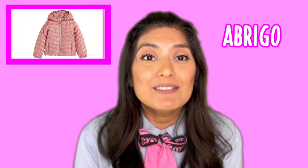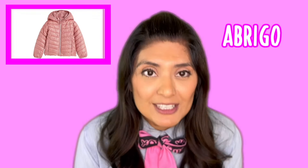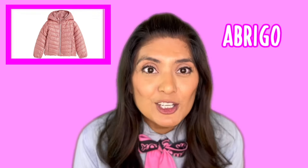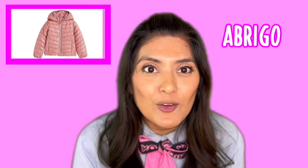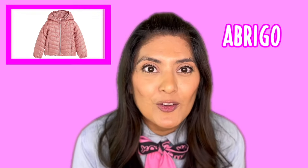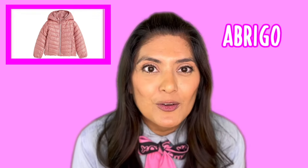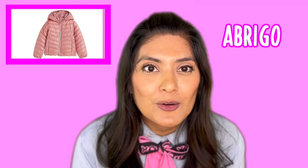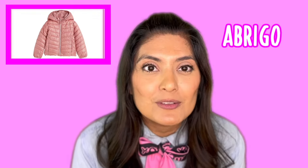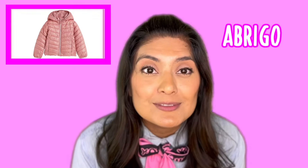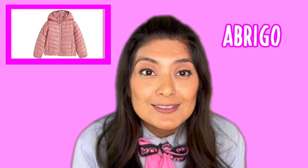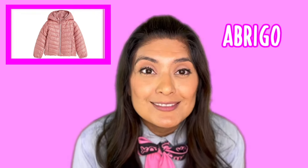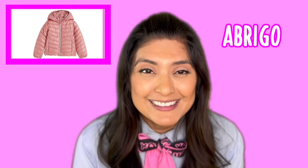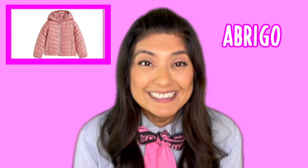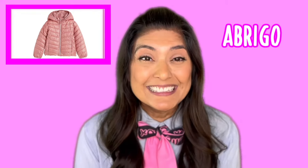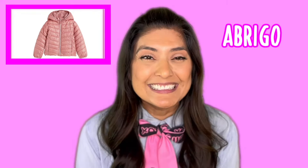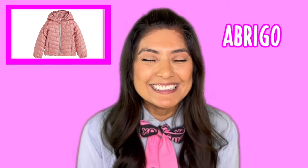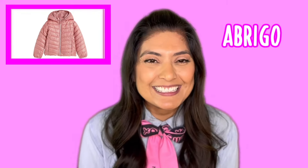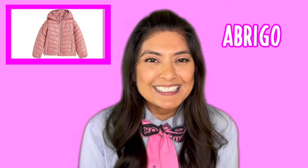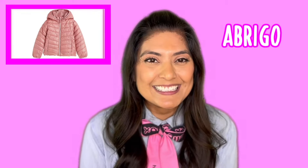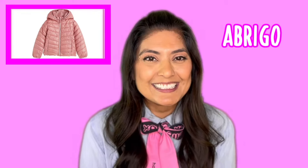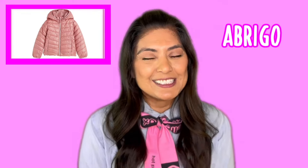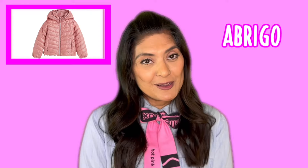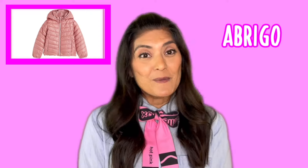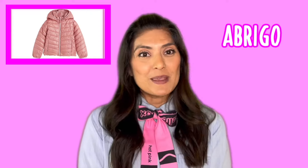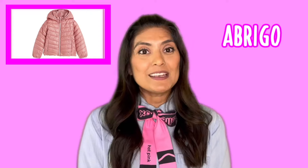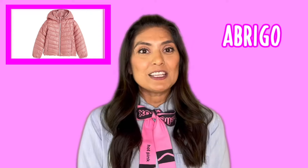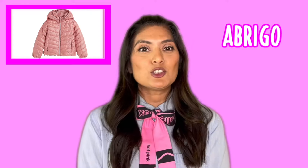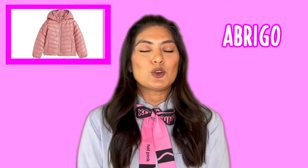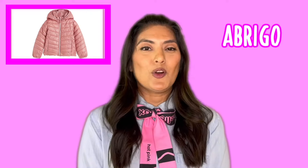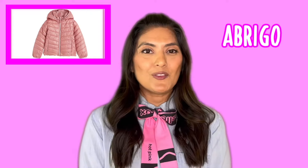abrigo. Sí. Bien hecho.